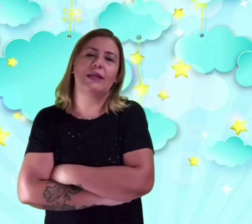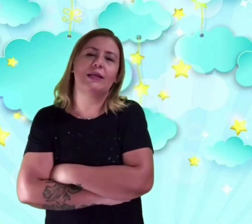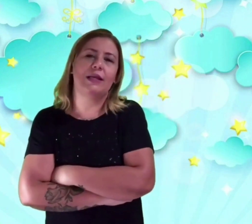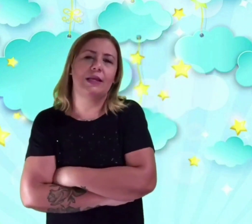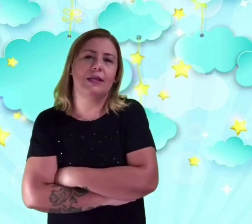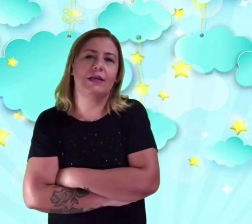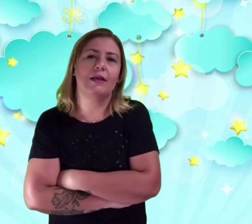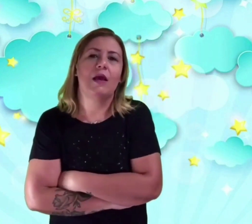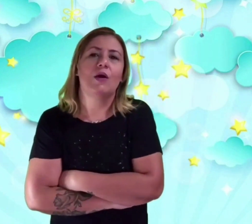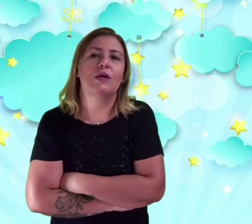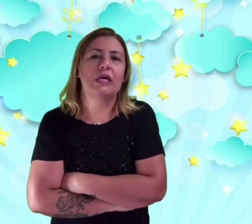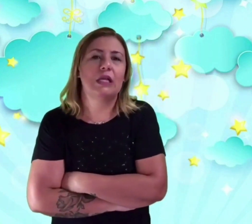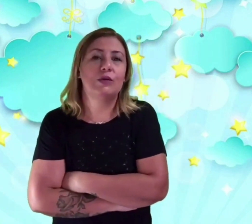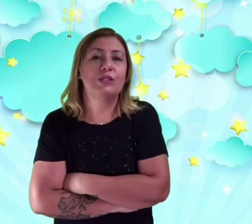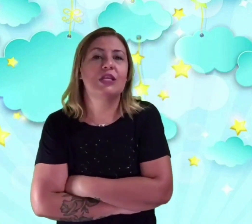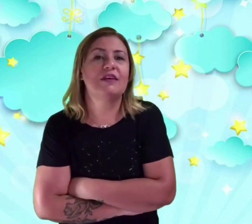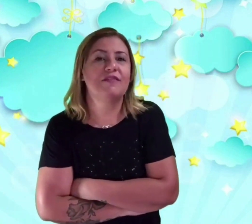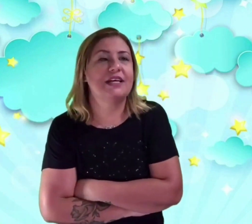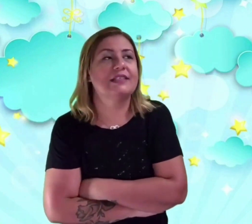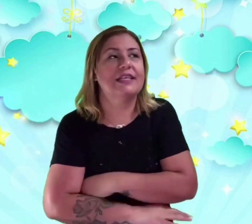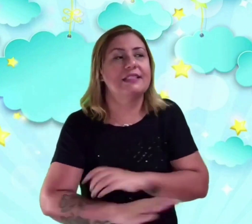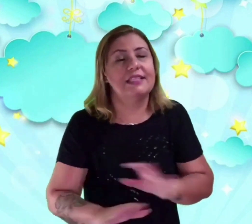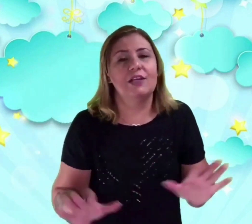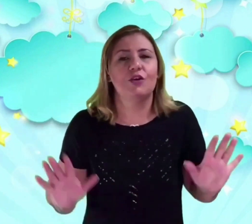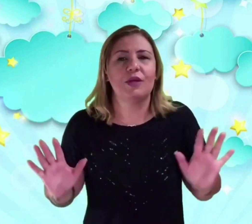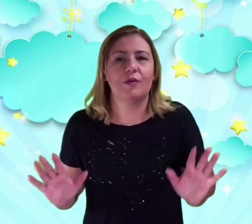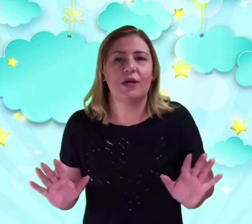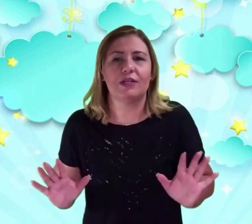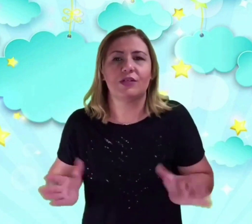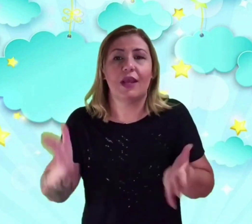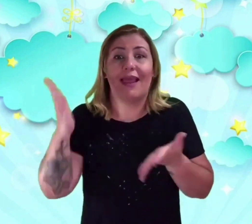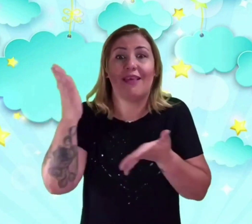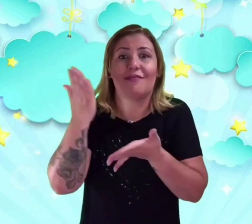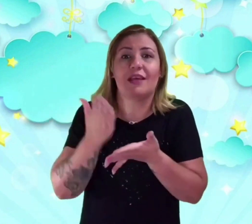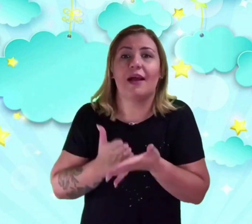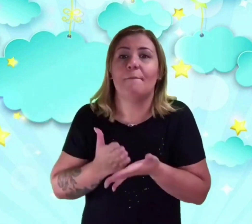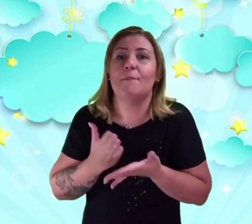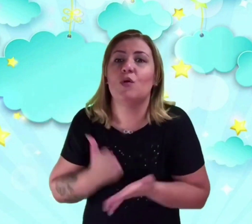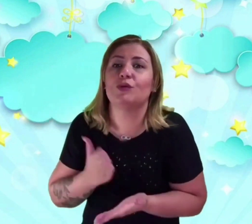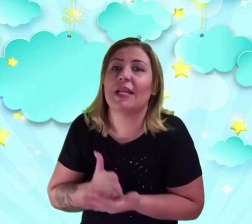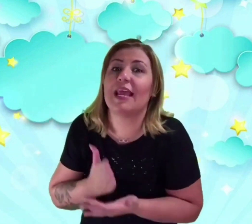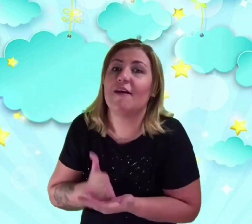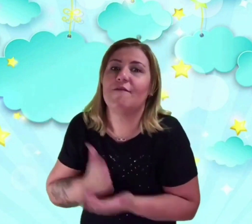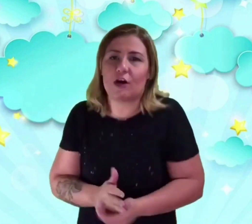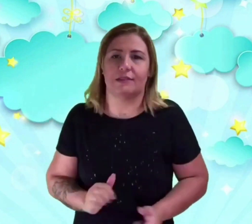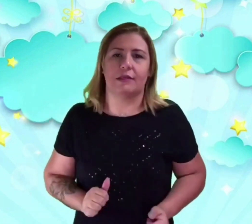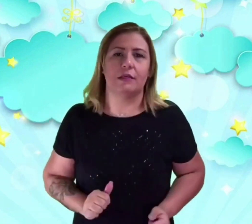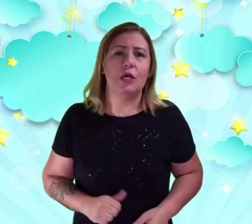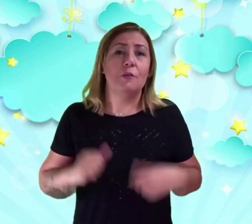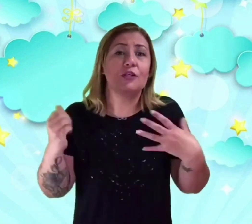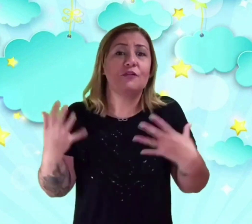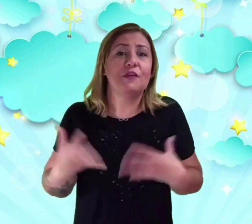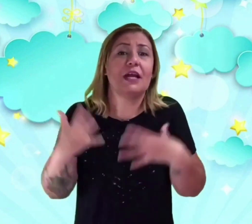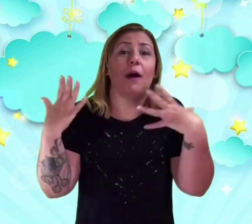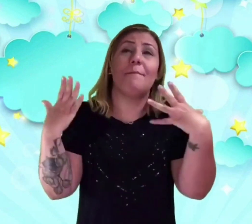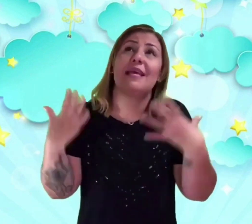Joaquim. Quando a lua está na fase crescente ou minguante, ela fica muito nervosa, pois fica com a